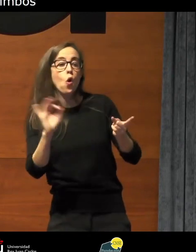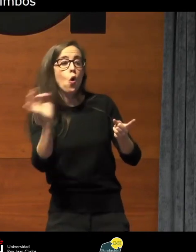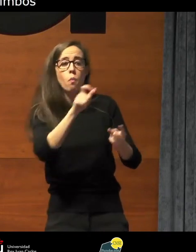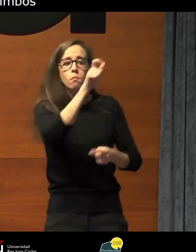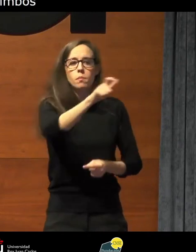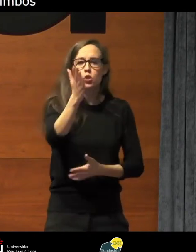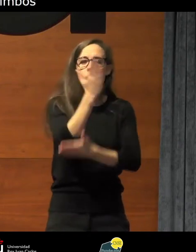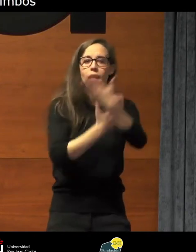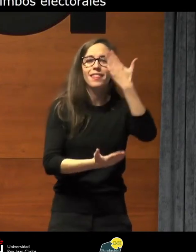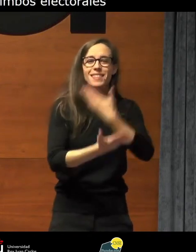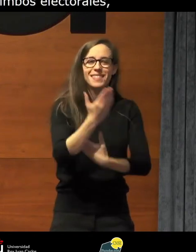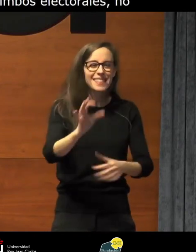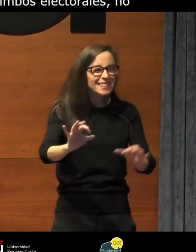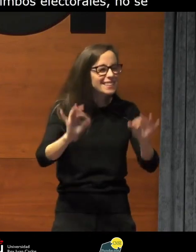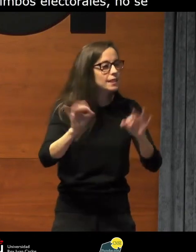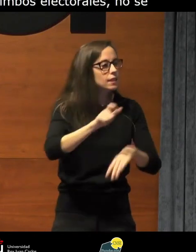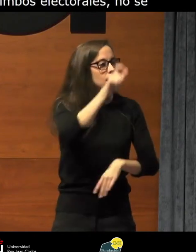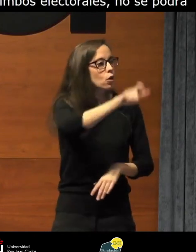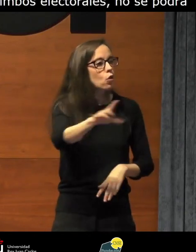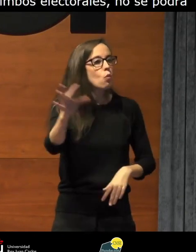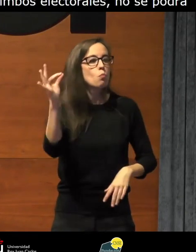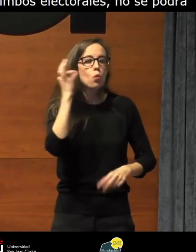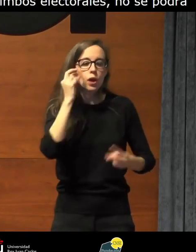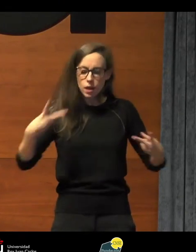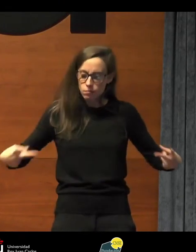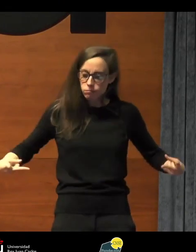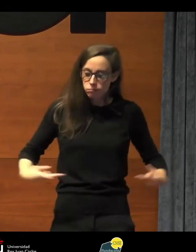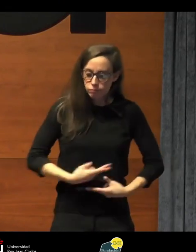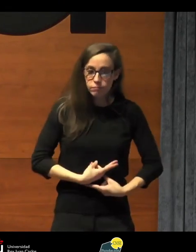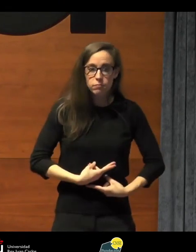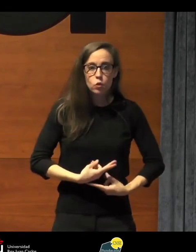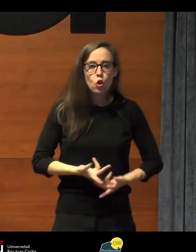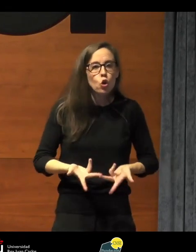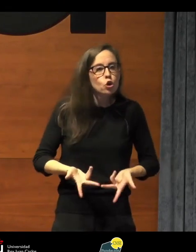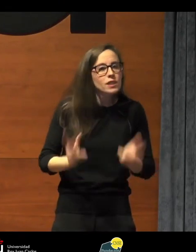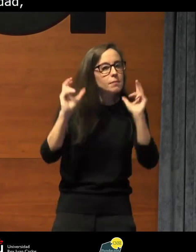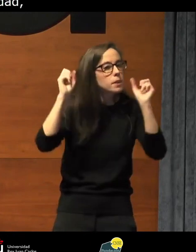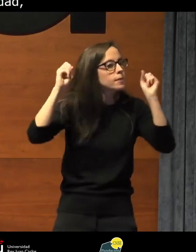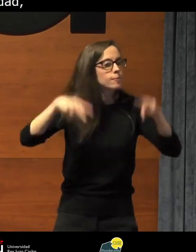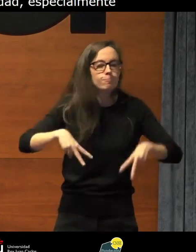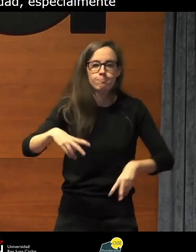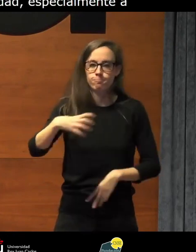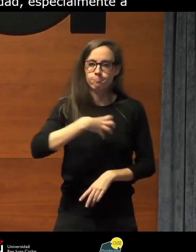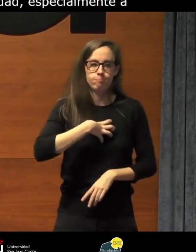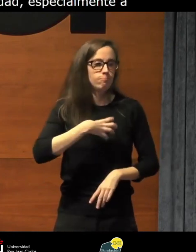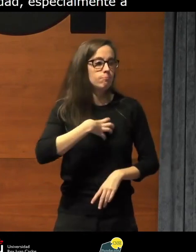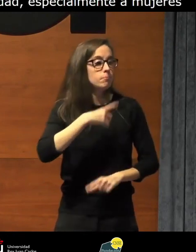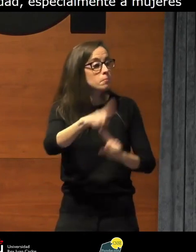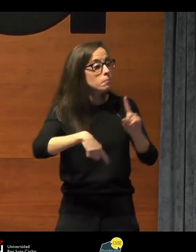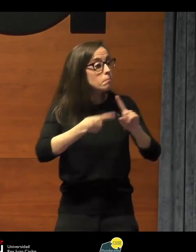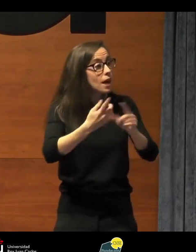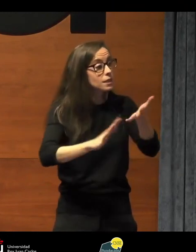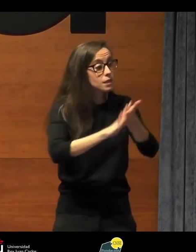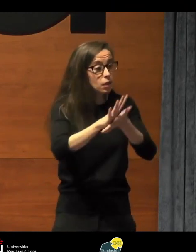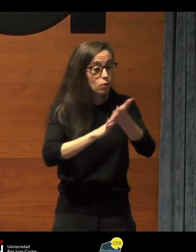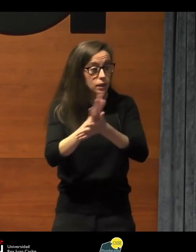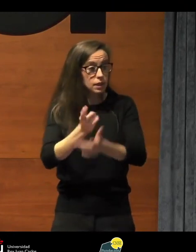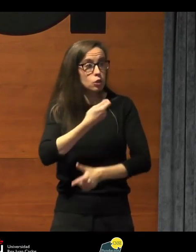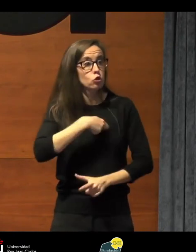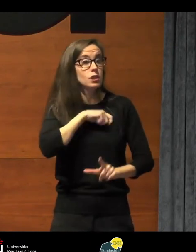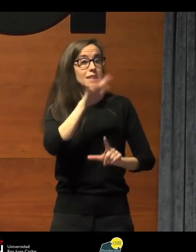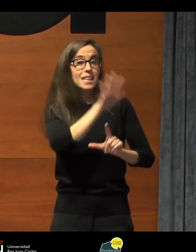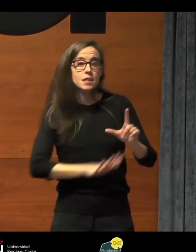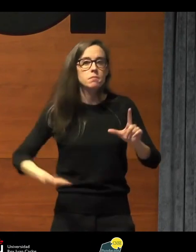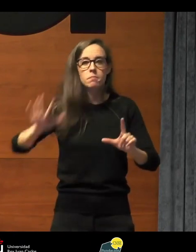discapacidad, especialmente a mujeres, sin su consentimiento, y las lenguas de signos en España son